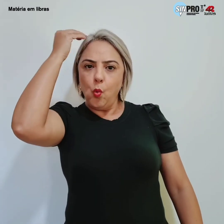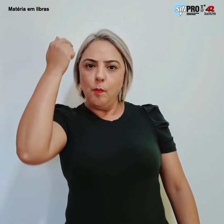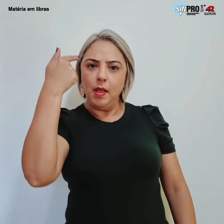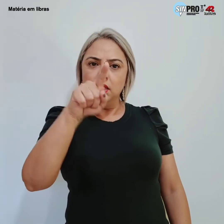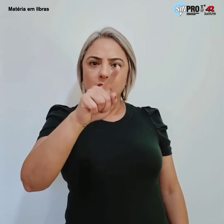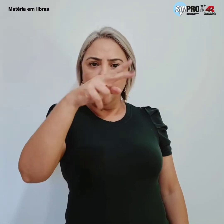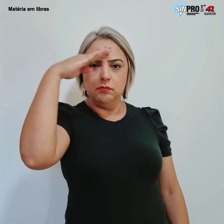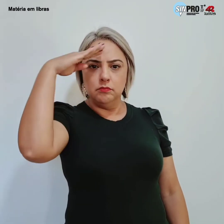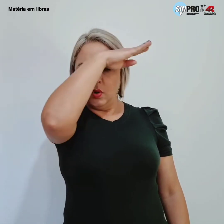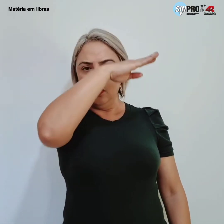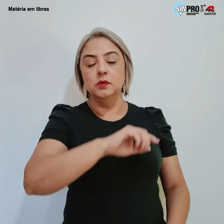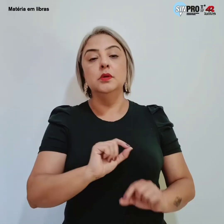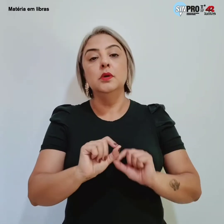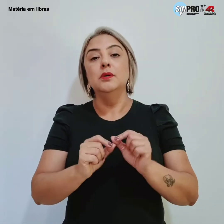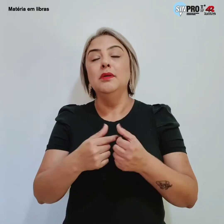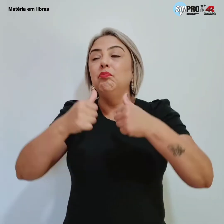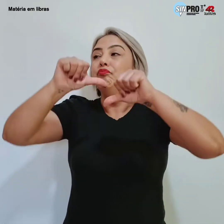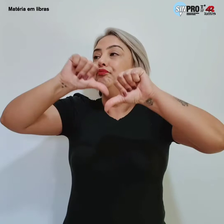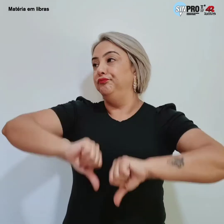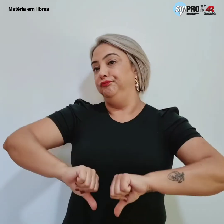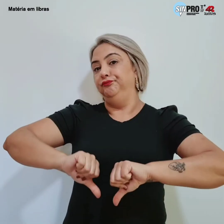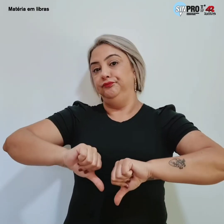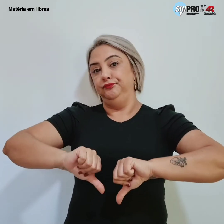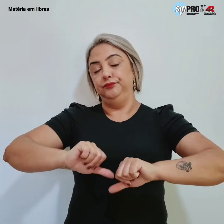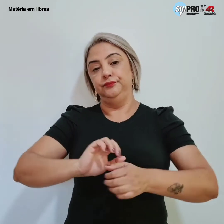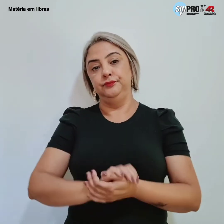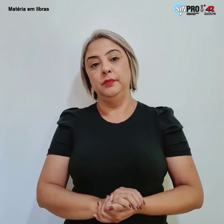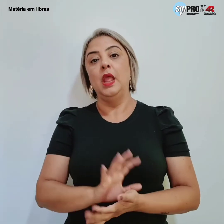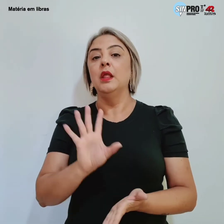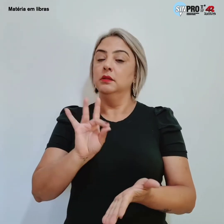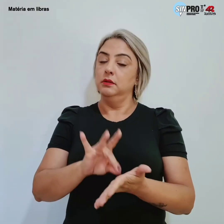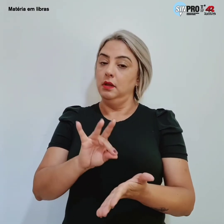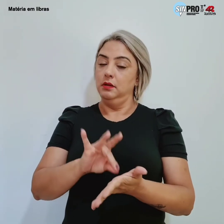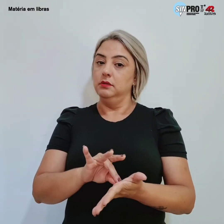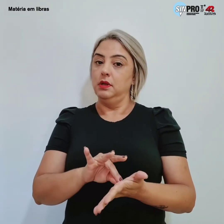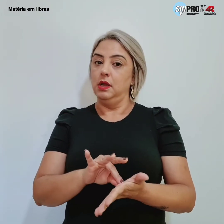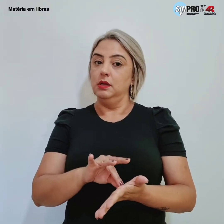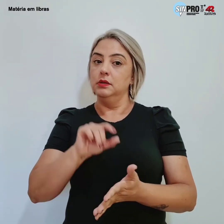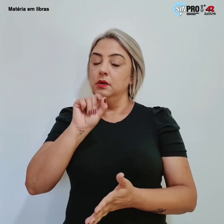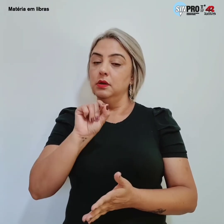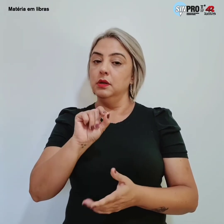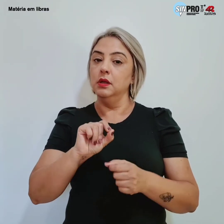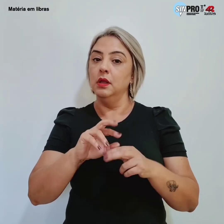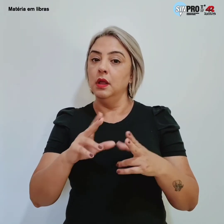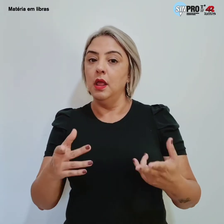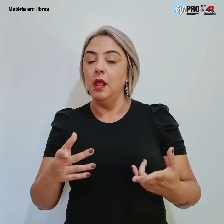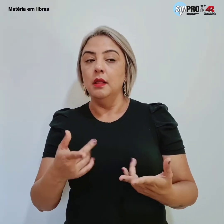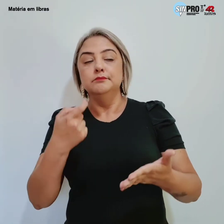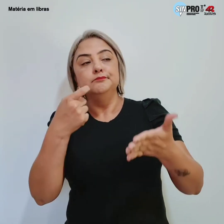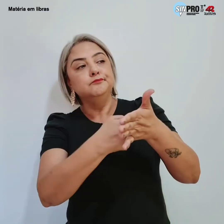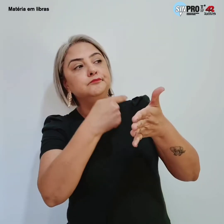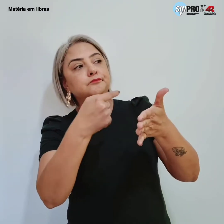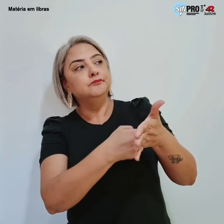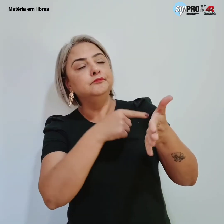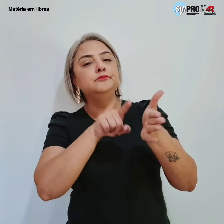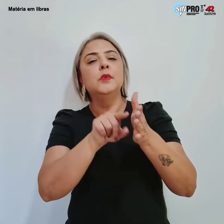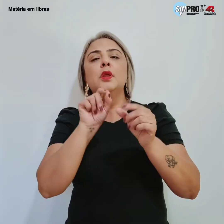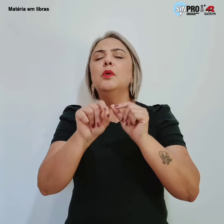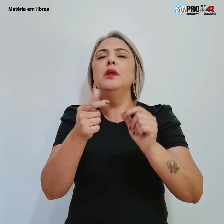Dele. O que piorou? Na realidade, o que muitos vêm se questionando é o